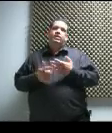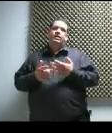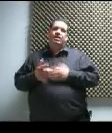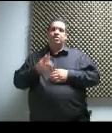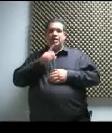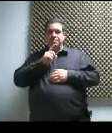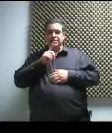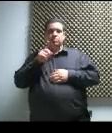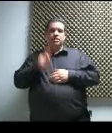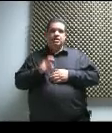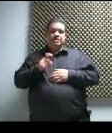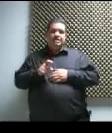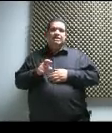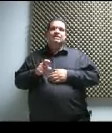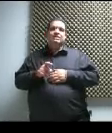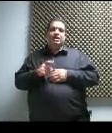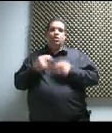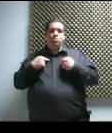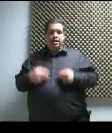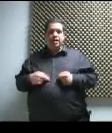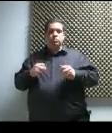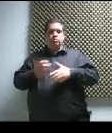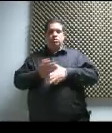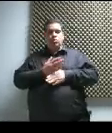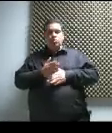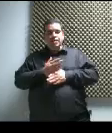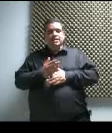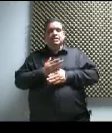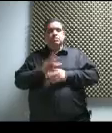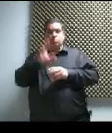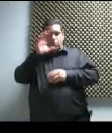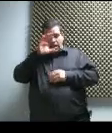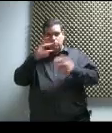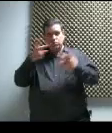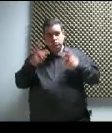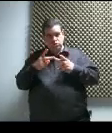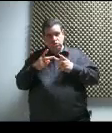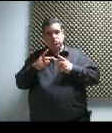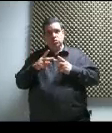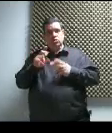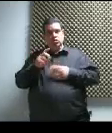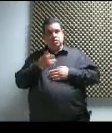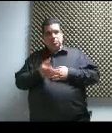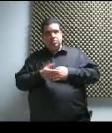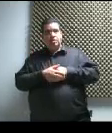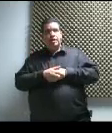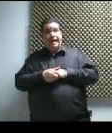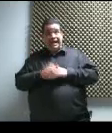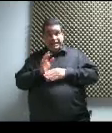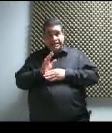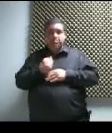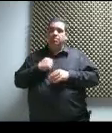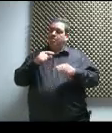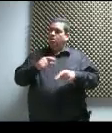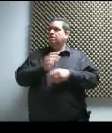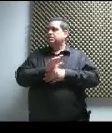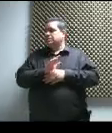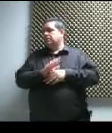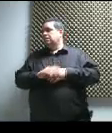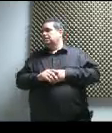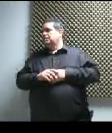necesidad humana el de tú poder compartir, de tú ir a buscar un sitio donde encontrarte... Ah, el pretexto es el cine, pues el cine, pues está ahí.